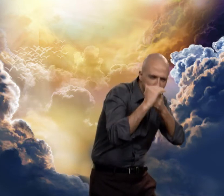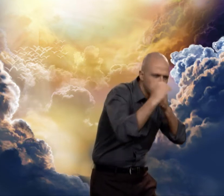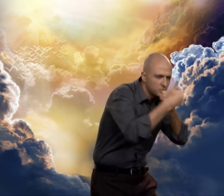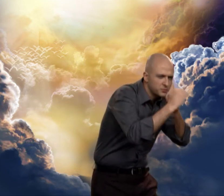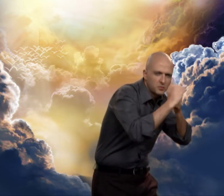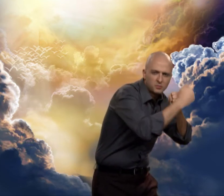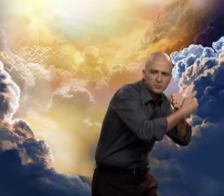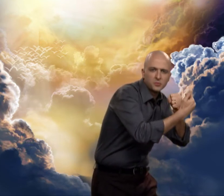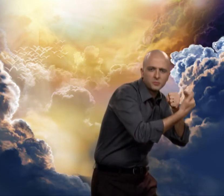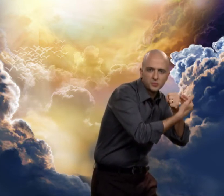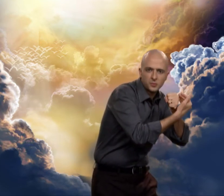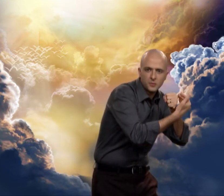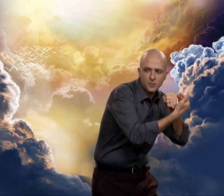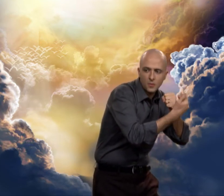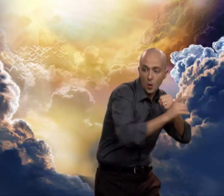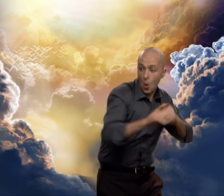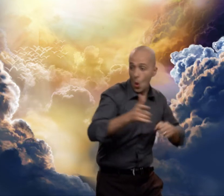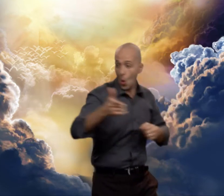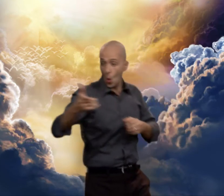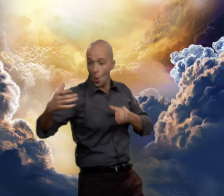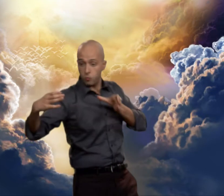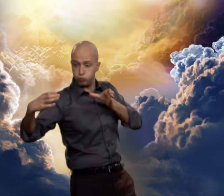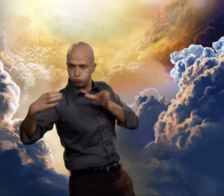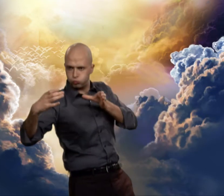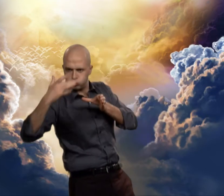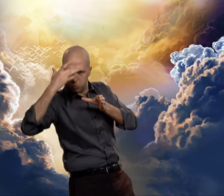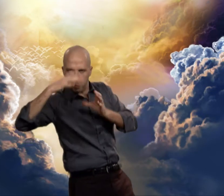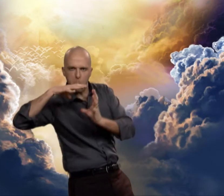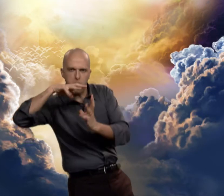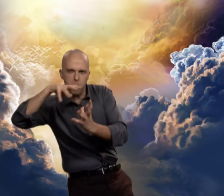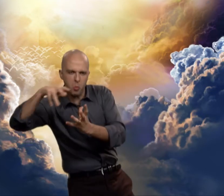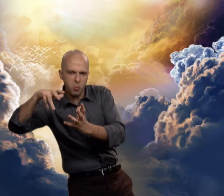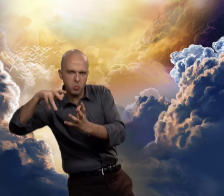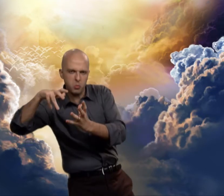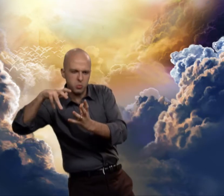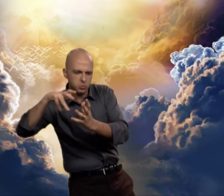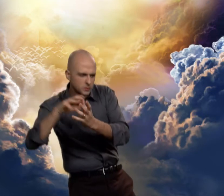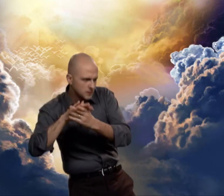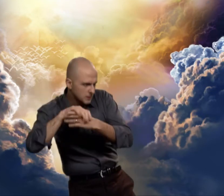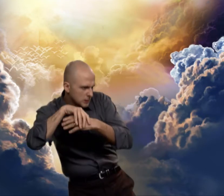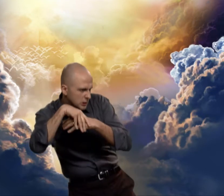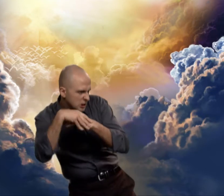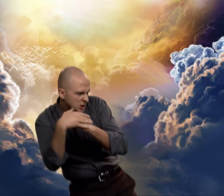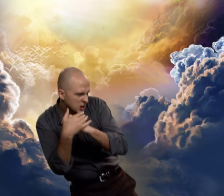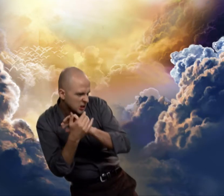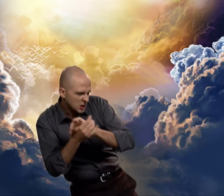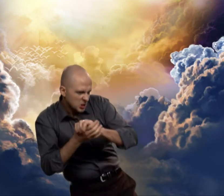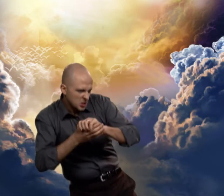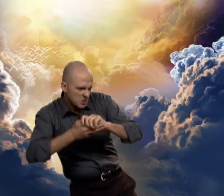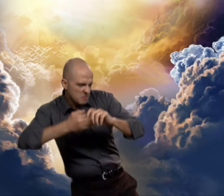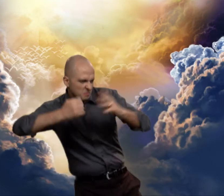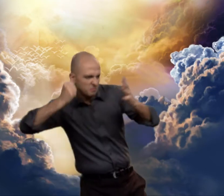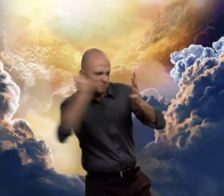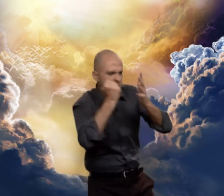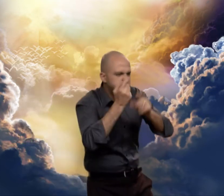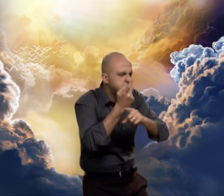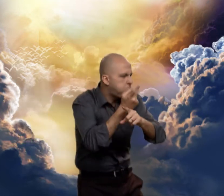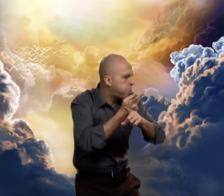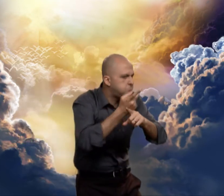montanhas, suplica a proteção divina. Homens armados, instigados por anjos maus, se preparam para a tarefa de